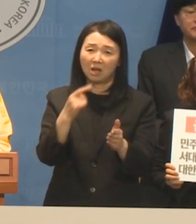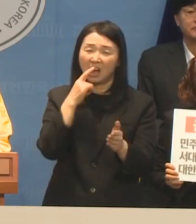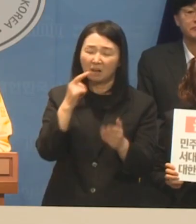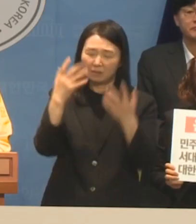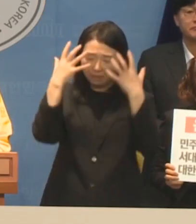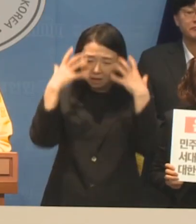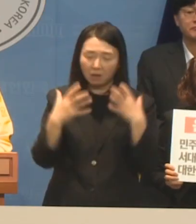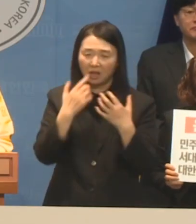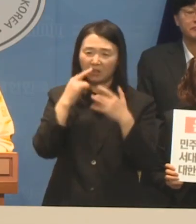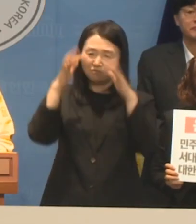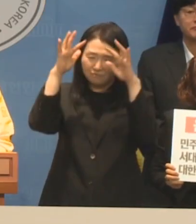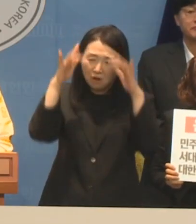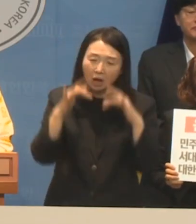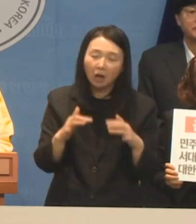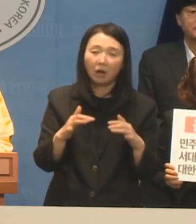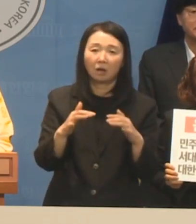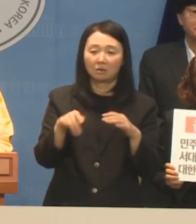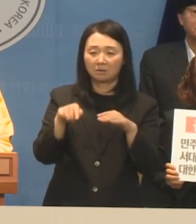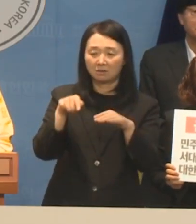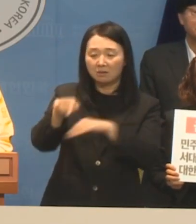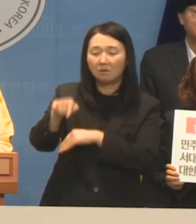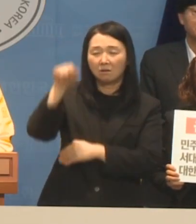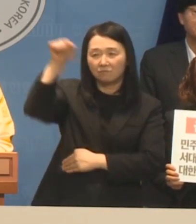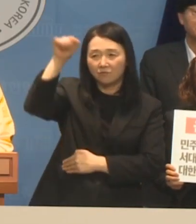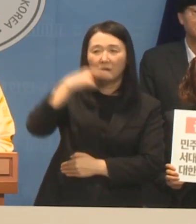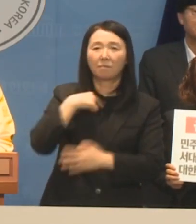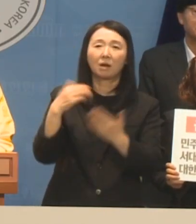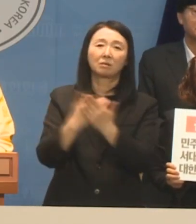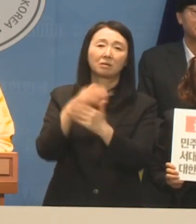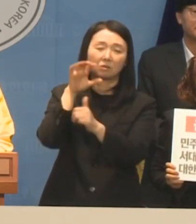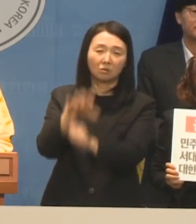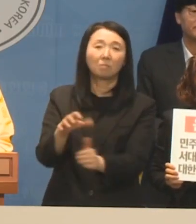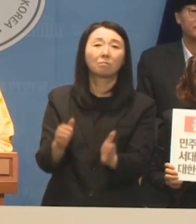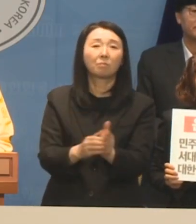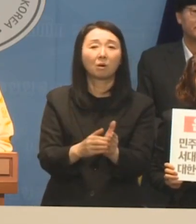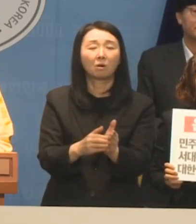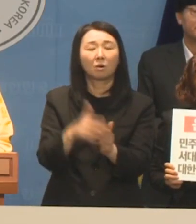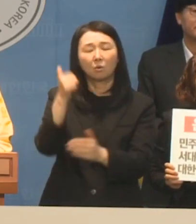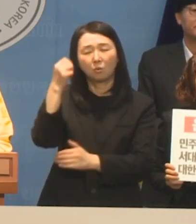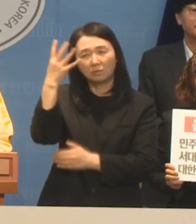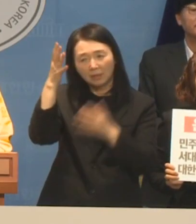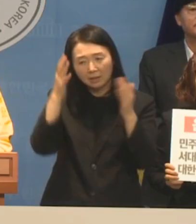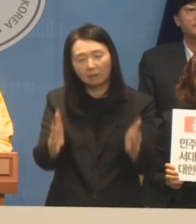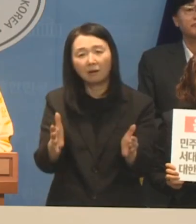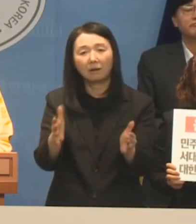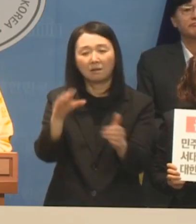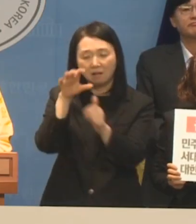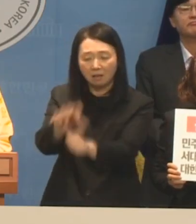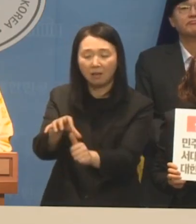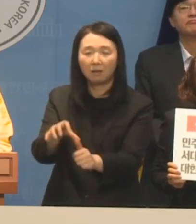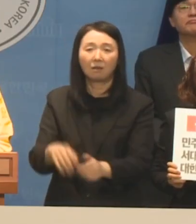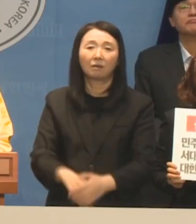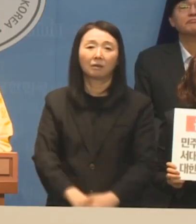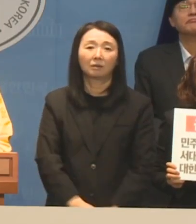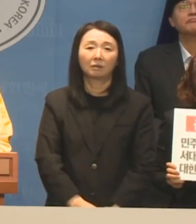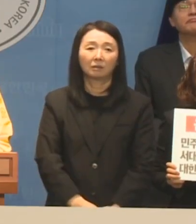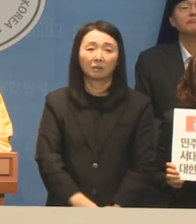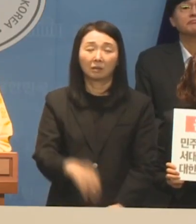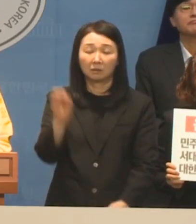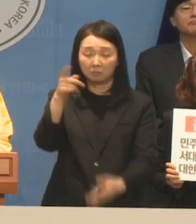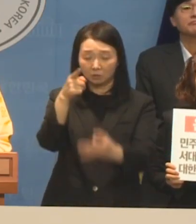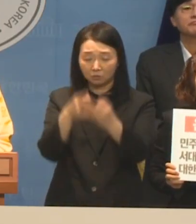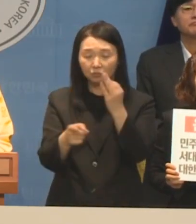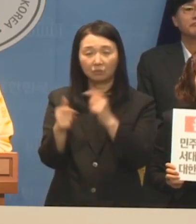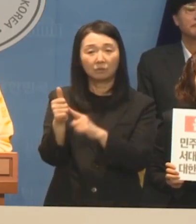눈을 맞아가면서 노숙투쟁을 해서 체포한 것입니다. 무려 54일이 걸렸습니다. 그런데 느닷없이